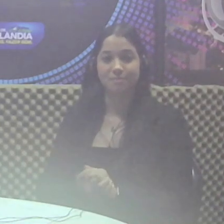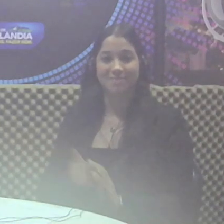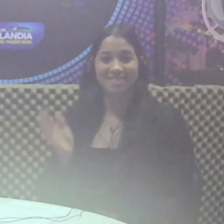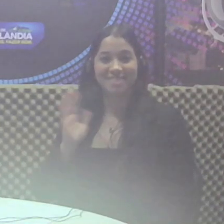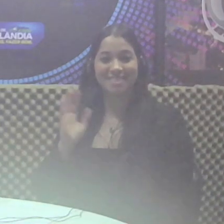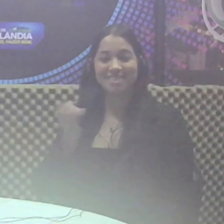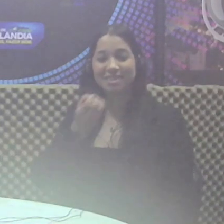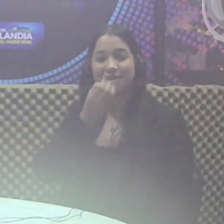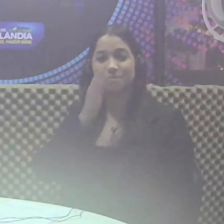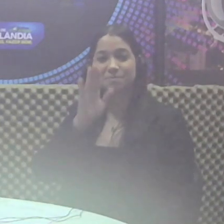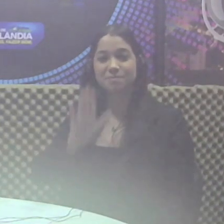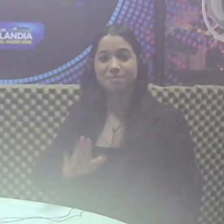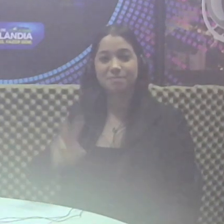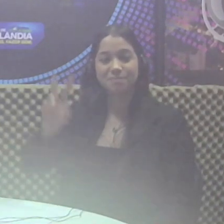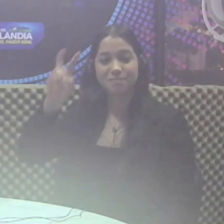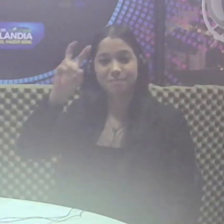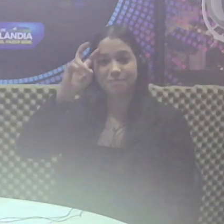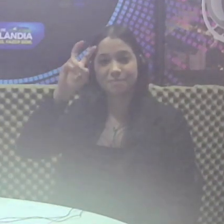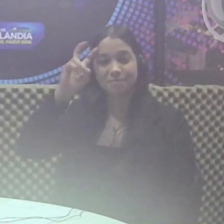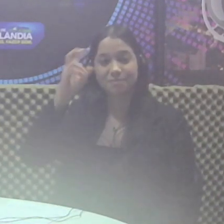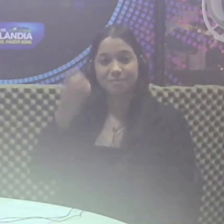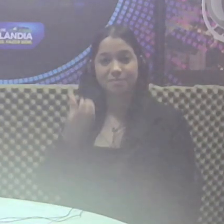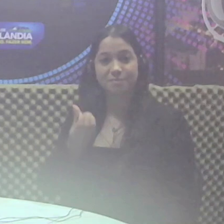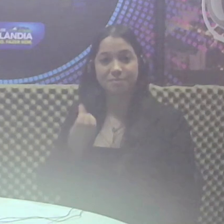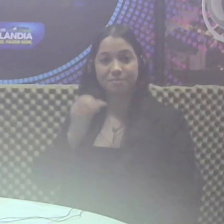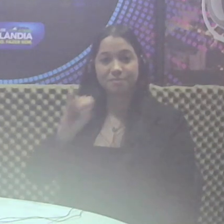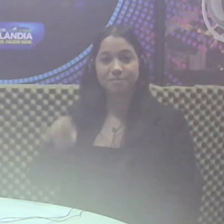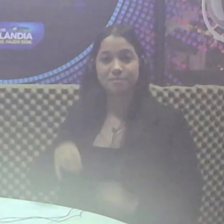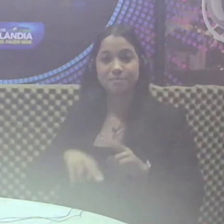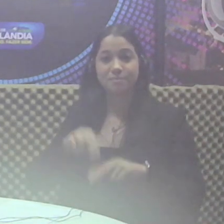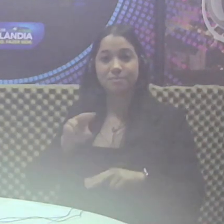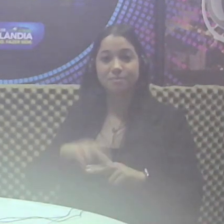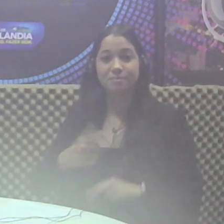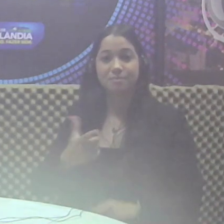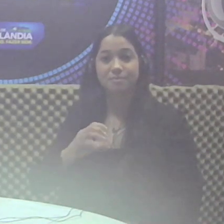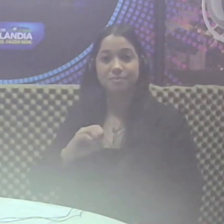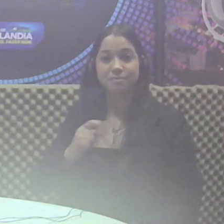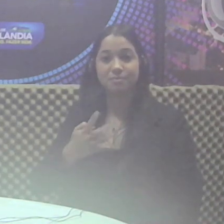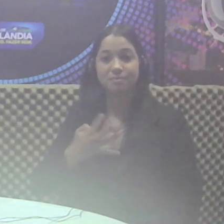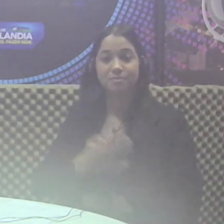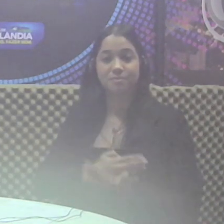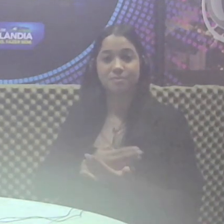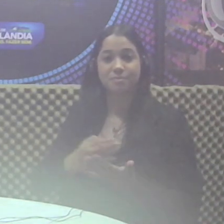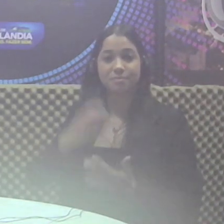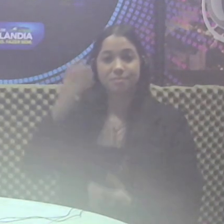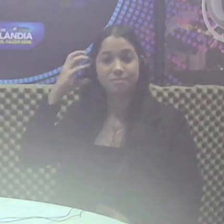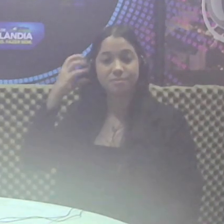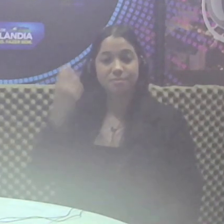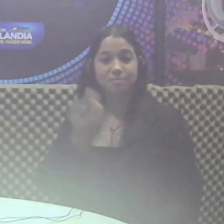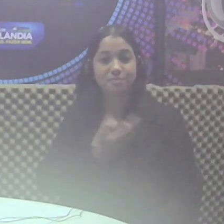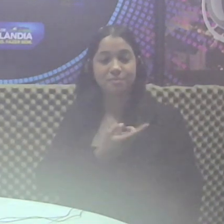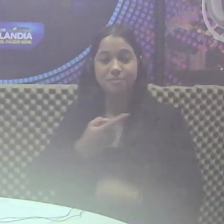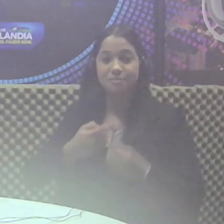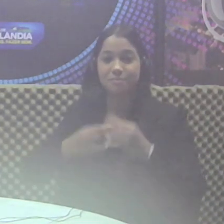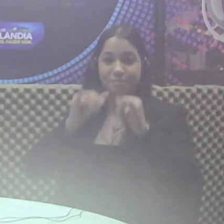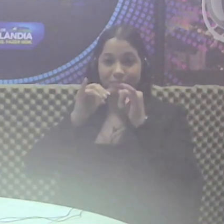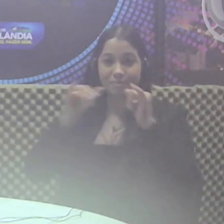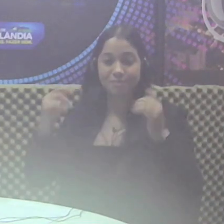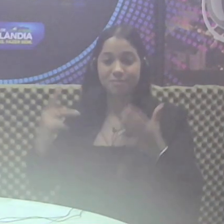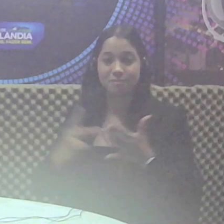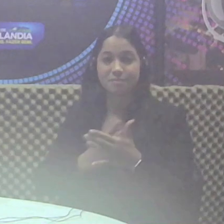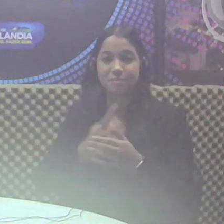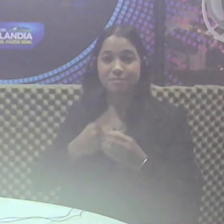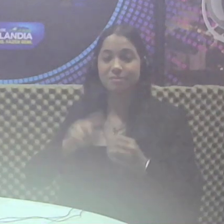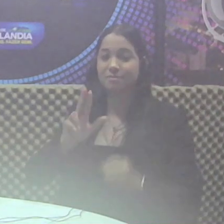Olá, boa tarde. Hoje é quinta-feira, dia 6 de junho de 2024. Está no ar a Rádio Nossa Cidade com um boletim de notícias sobre o que de